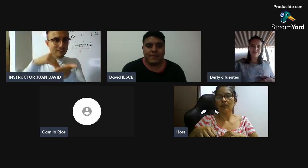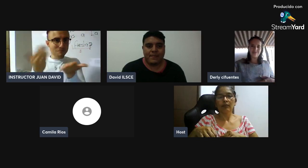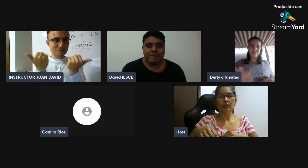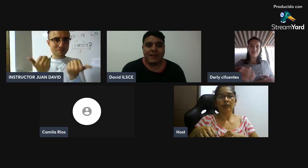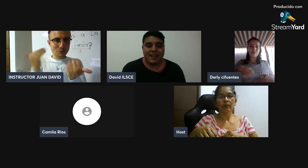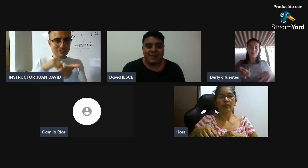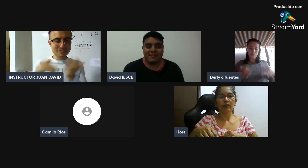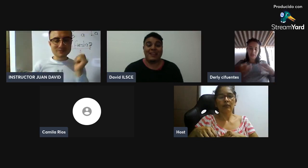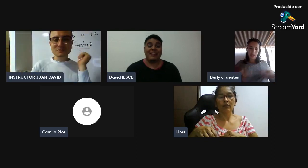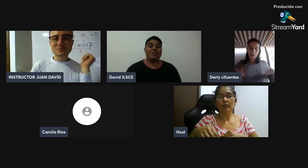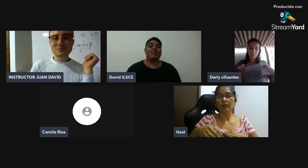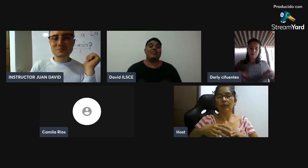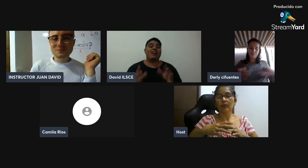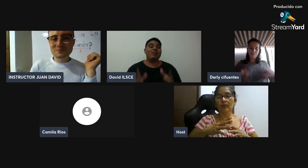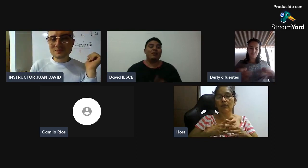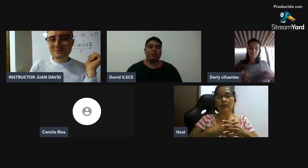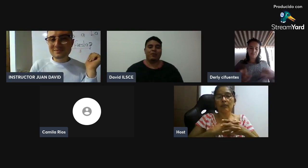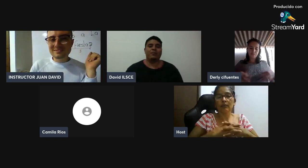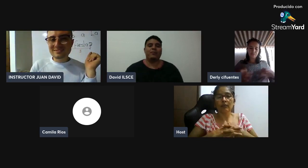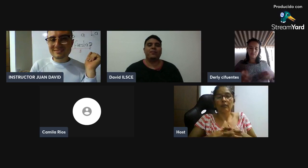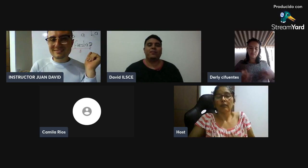vale bien entonces hazlo de nuevo